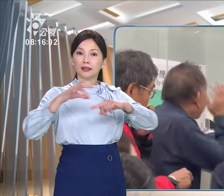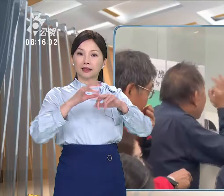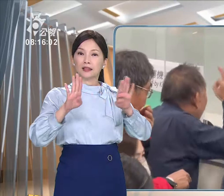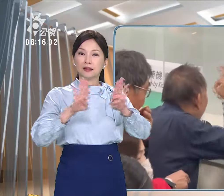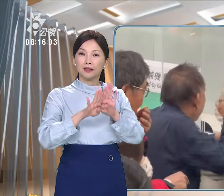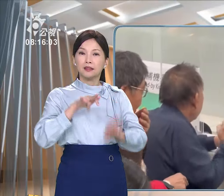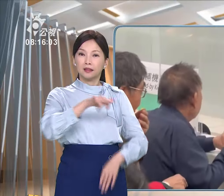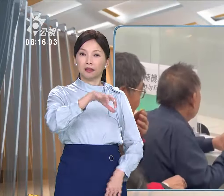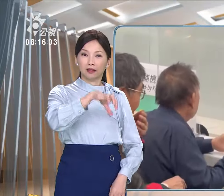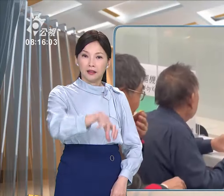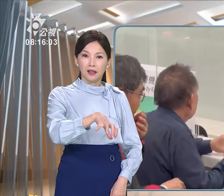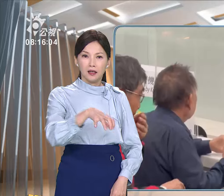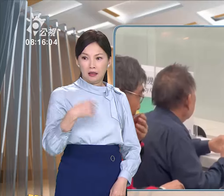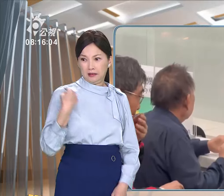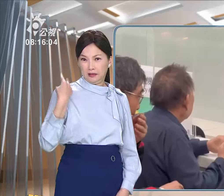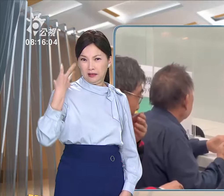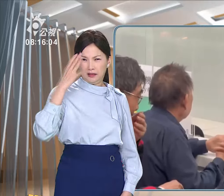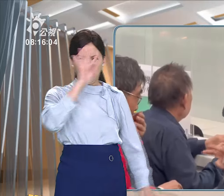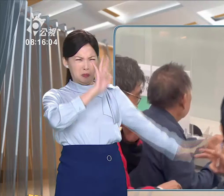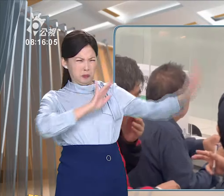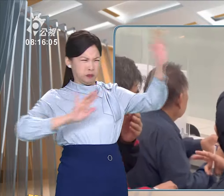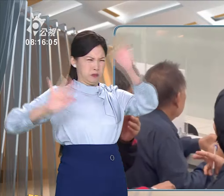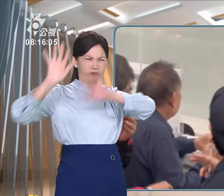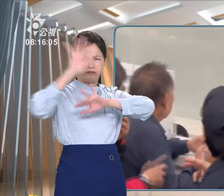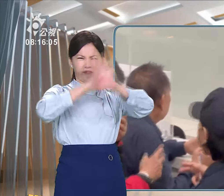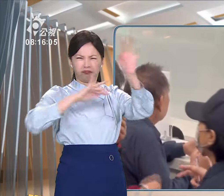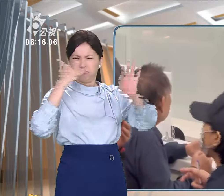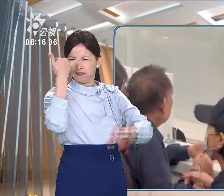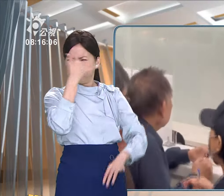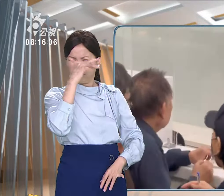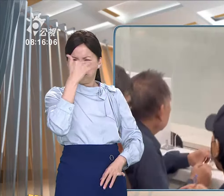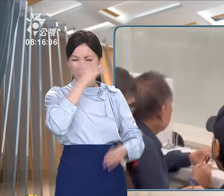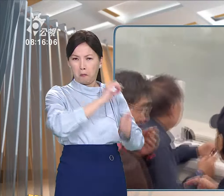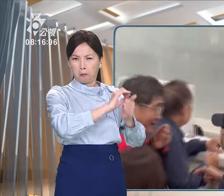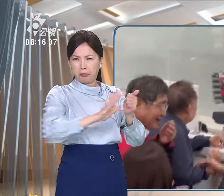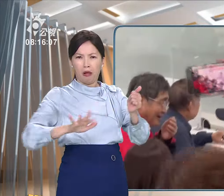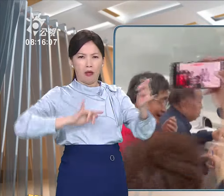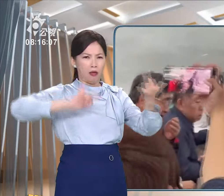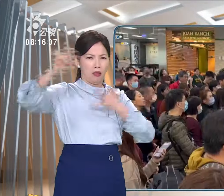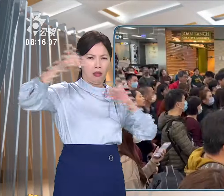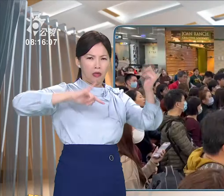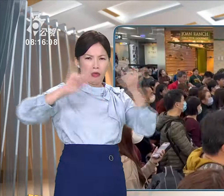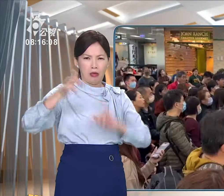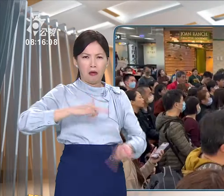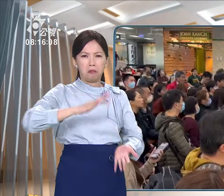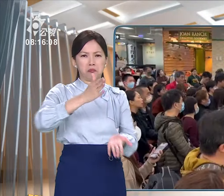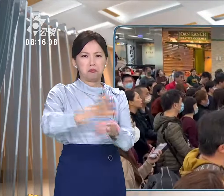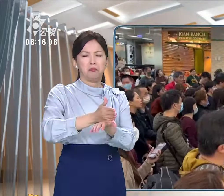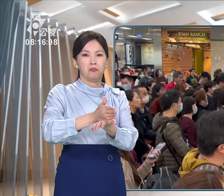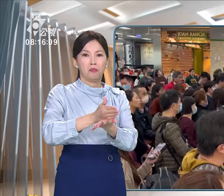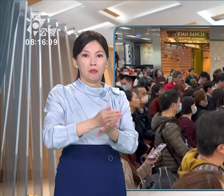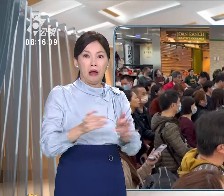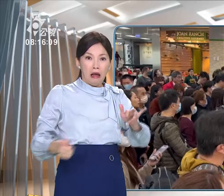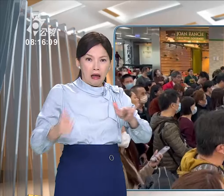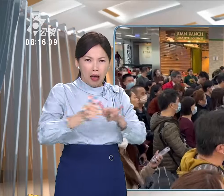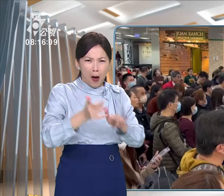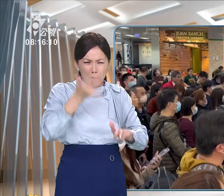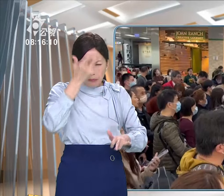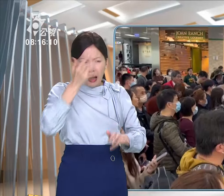这几天受到了浓雾的影响，金门机场许多班机停飞，让上千旅客被